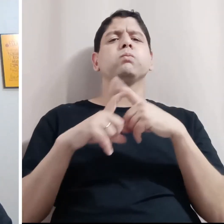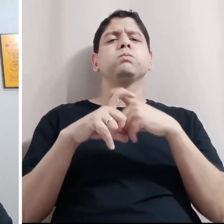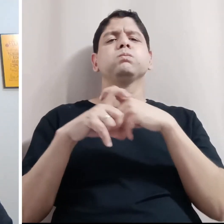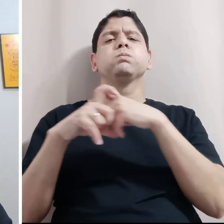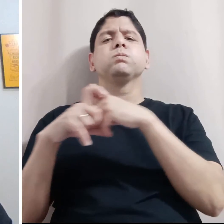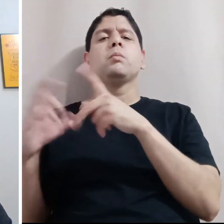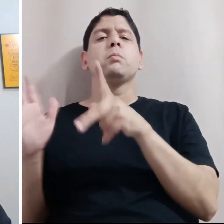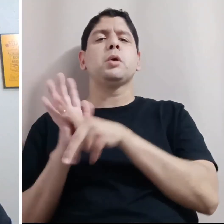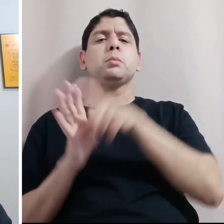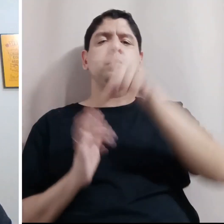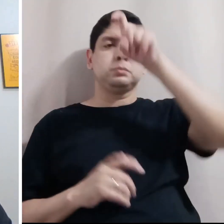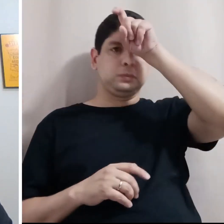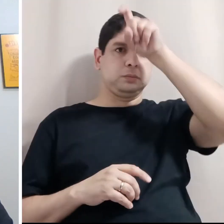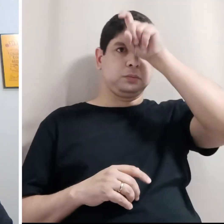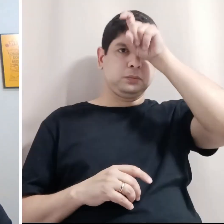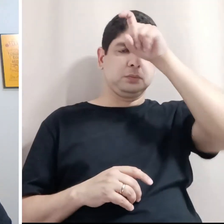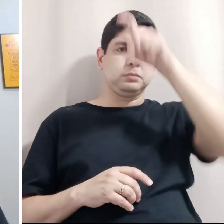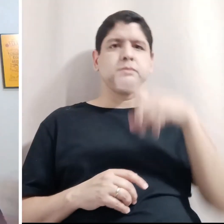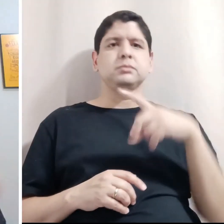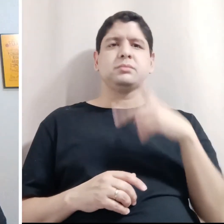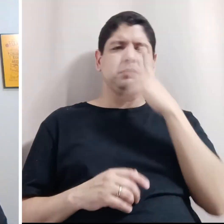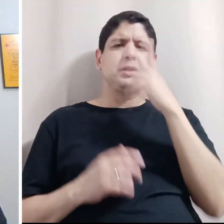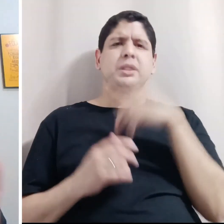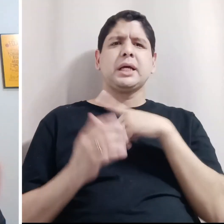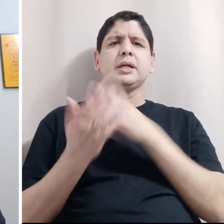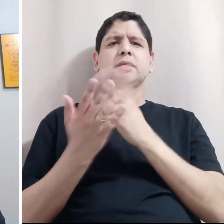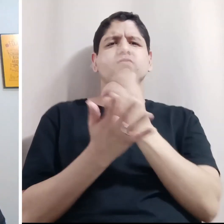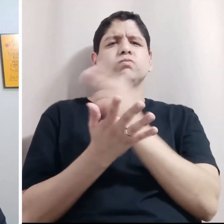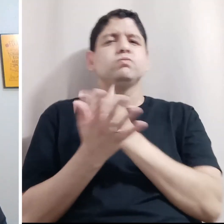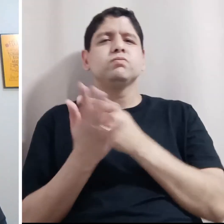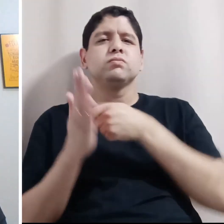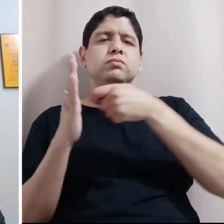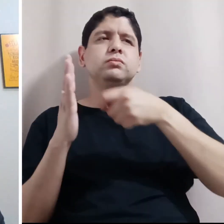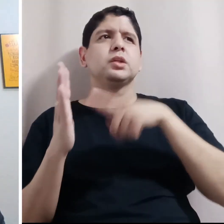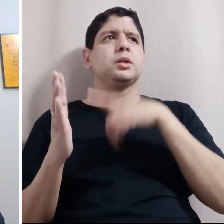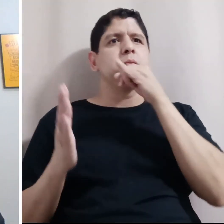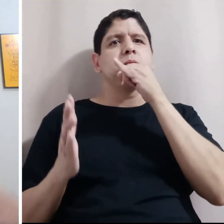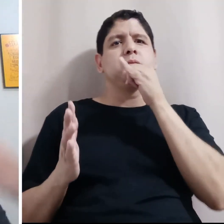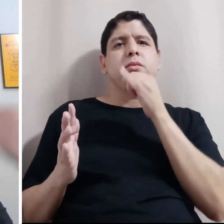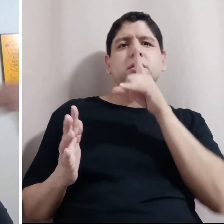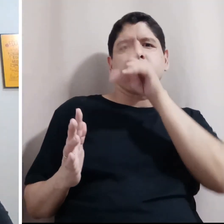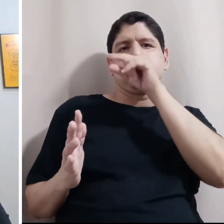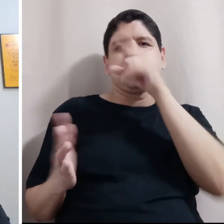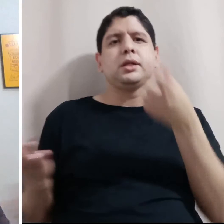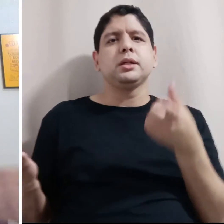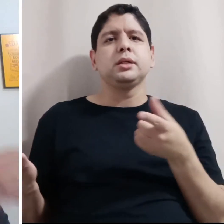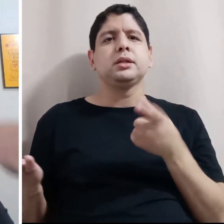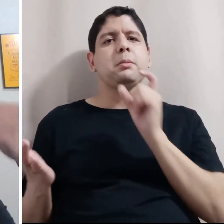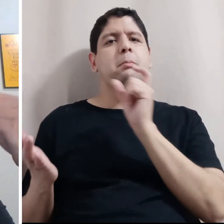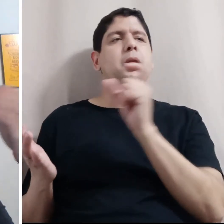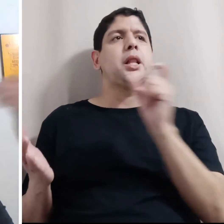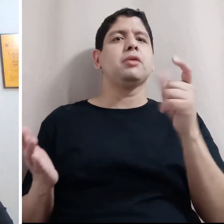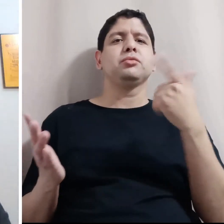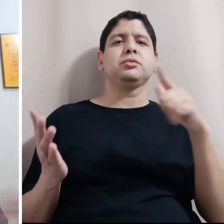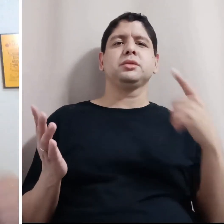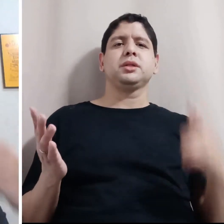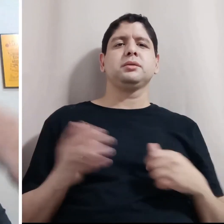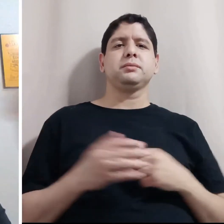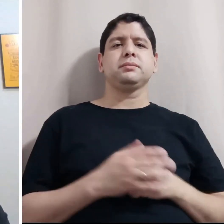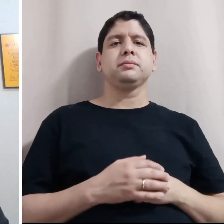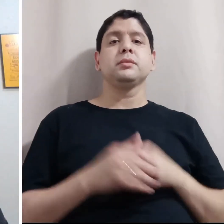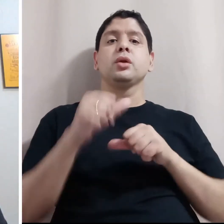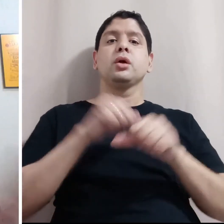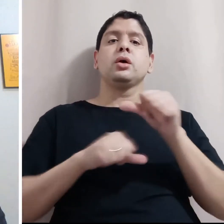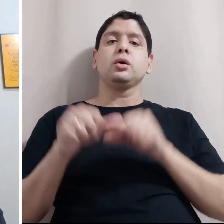escrita egípcia, né, dos hieróglifos, faziam aqueles símbolos, né, que simbolizavam palavras,